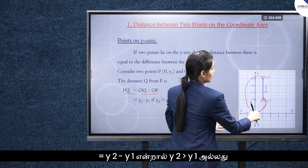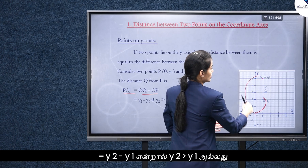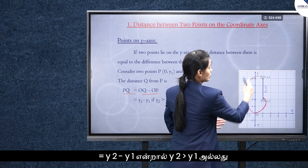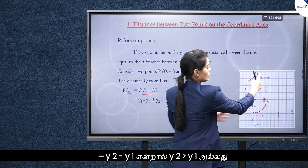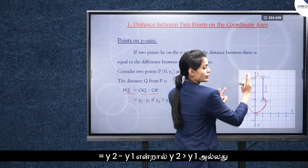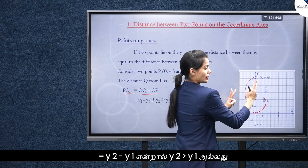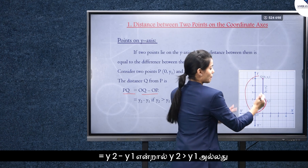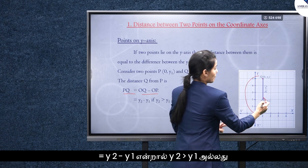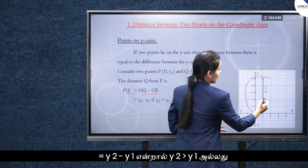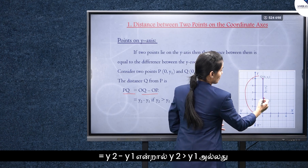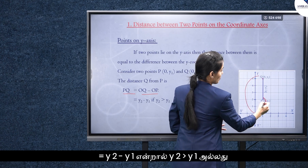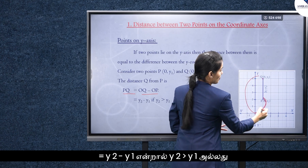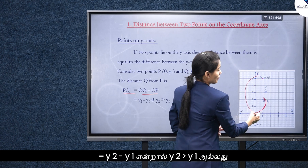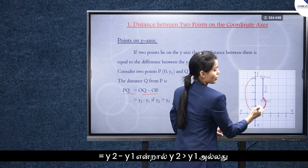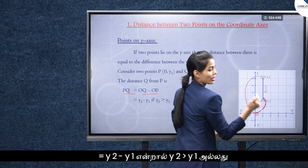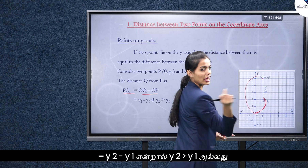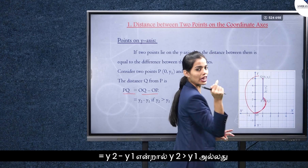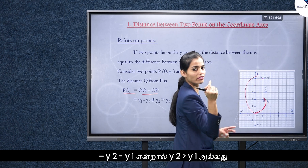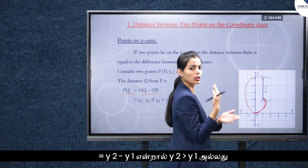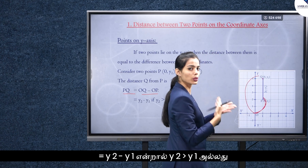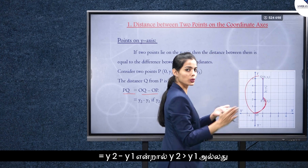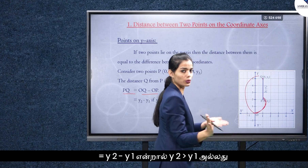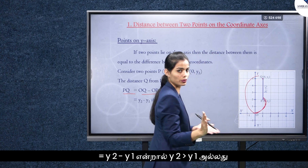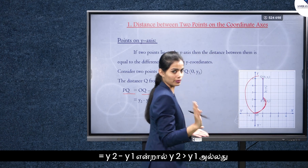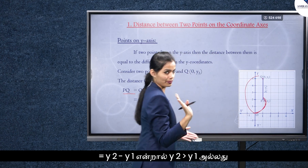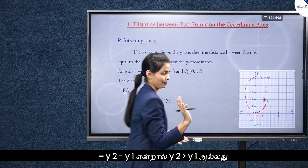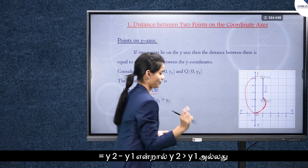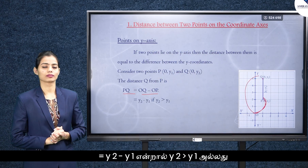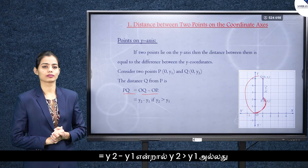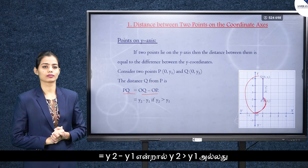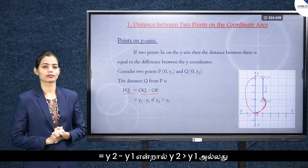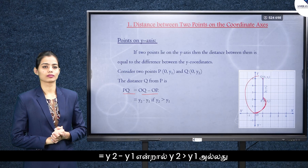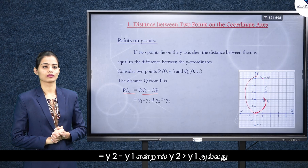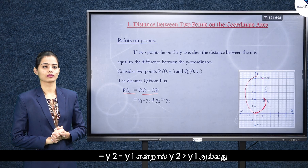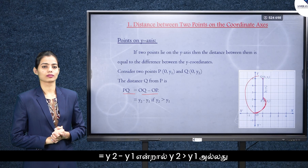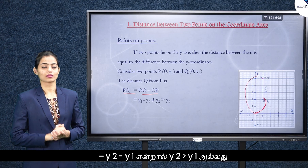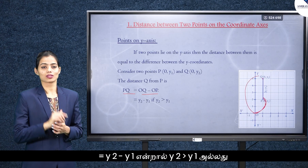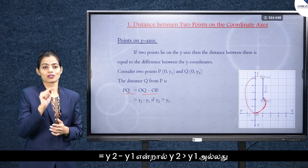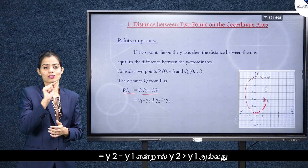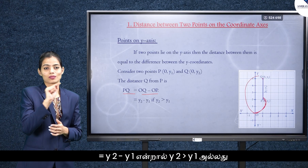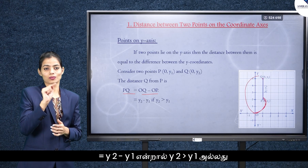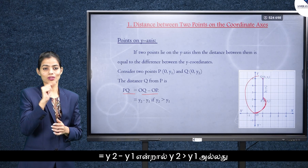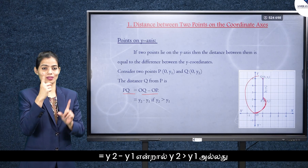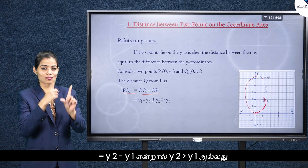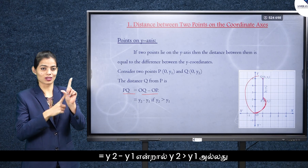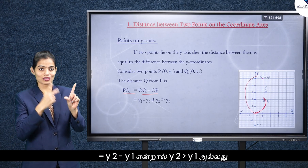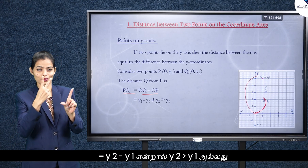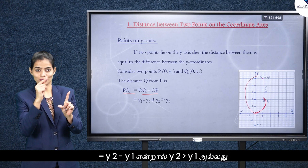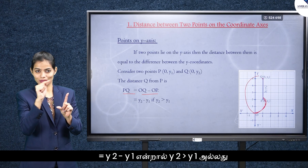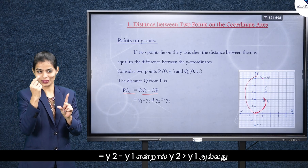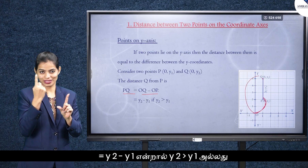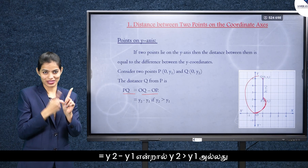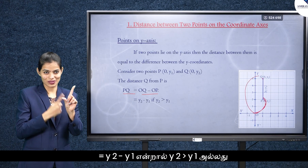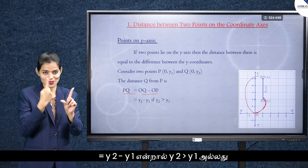ஈடு ஒய் கீழிலக்கு 2 கழித்தல் ஒய் கீழிலக்கு 1 என்றால் ஒய் கீழிலக்கு